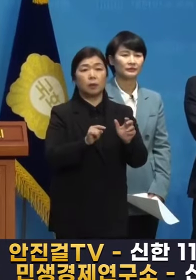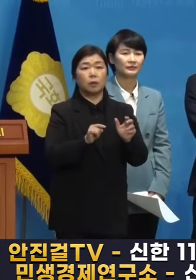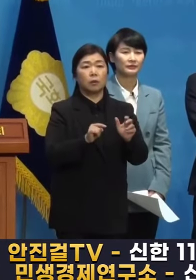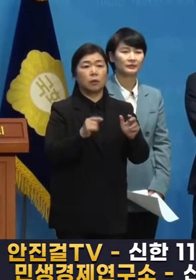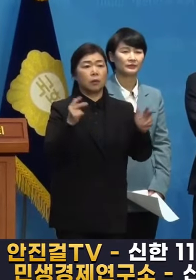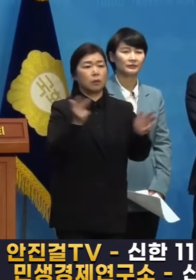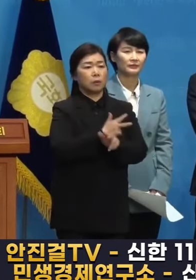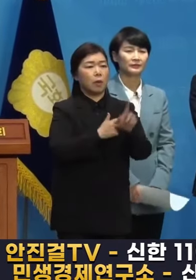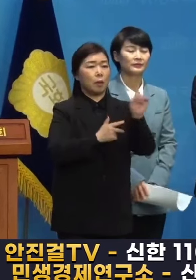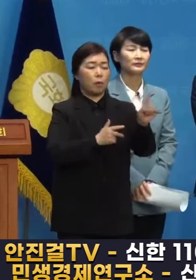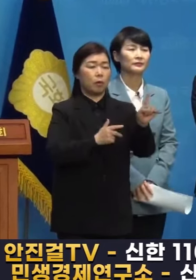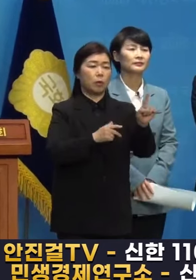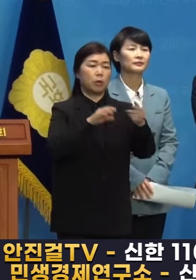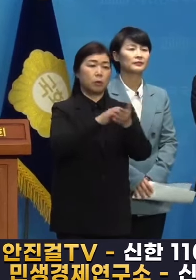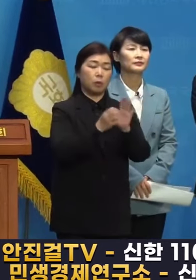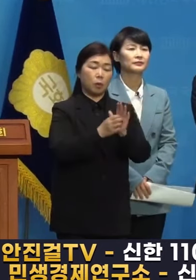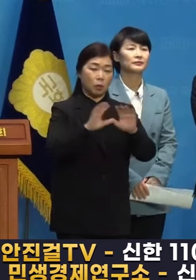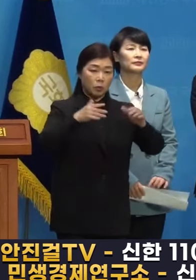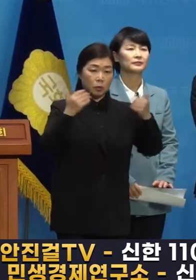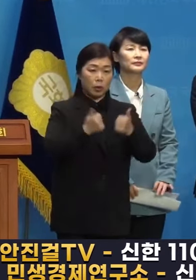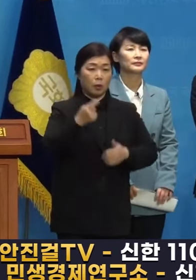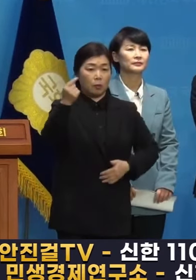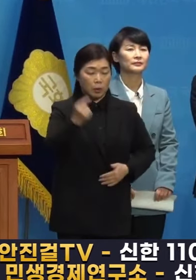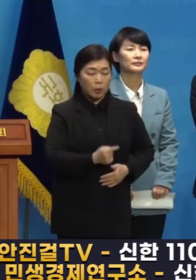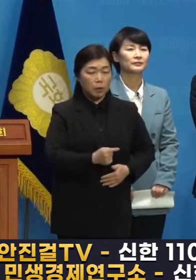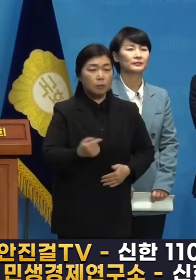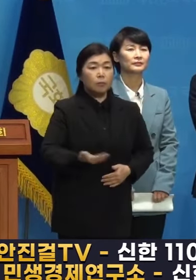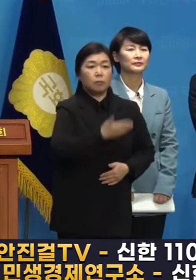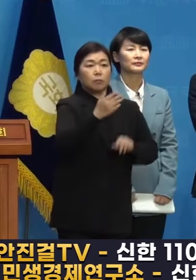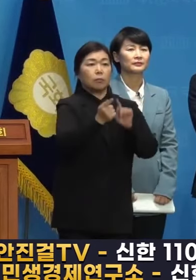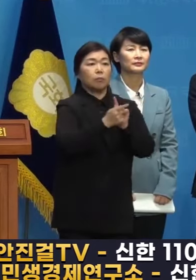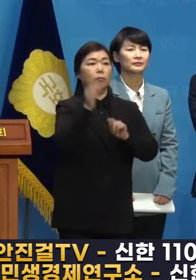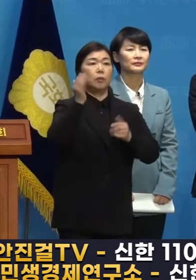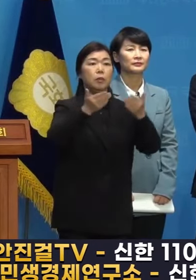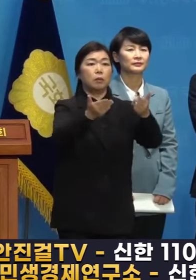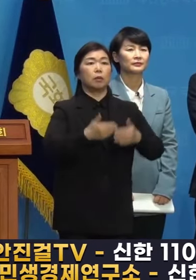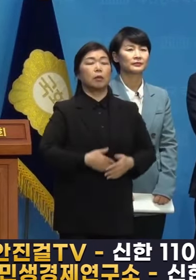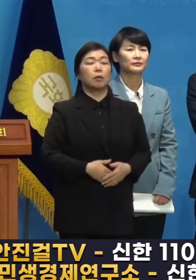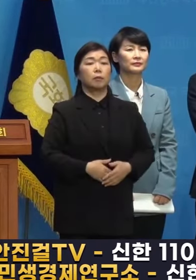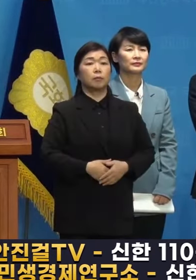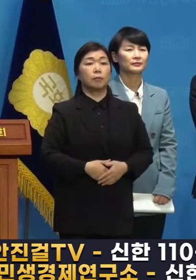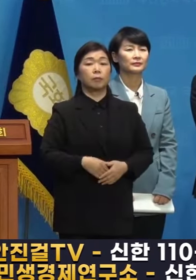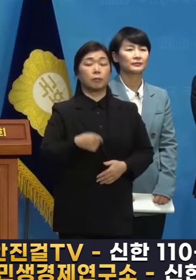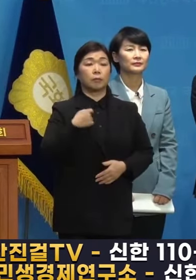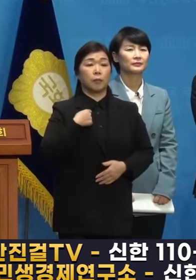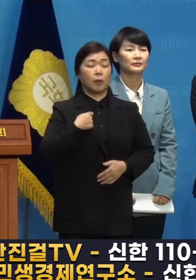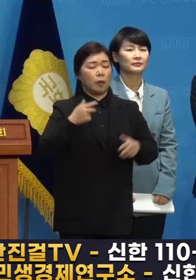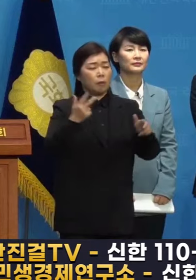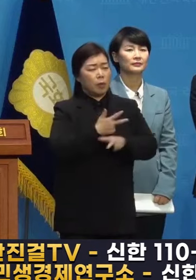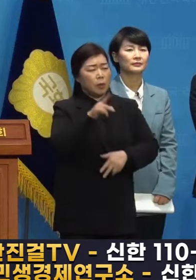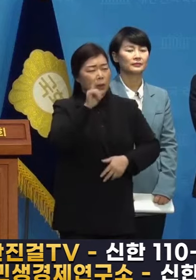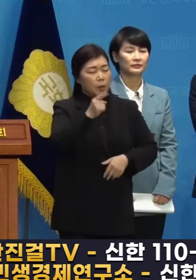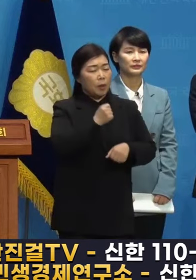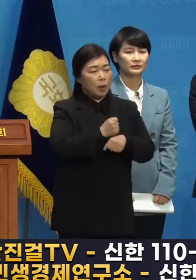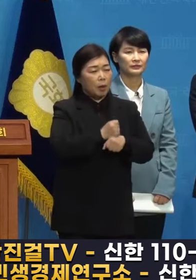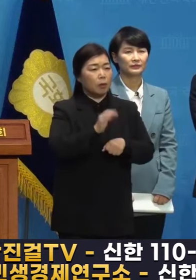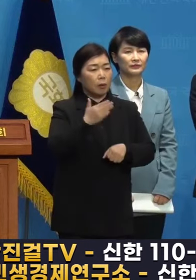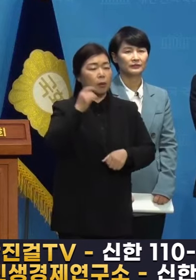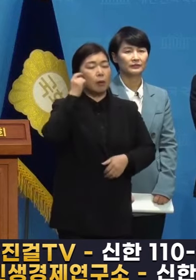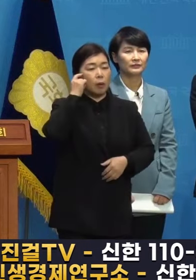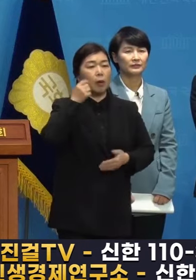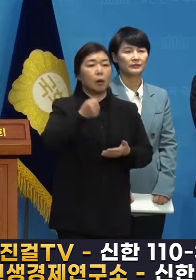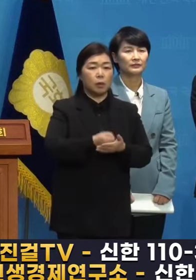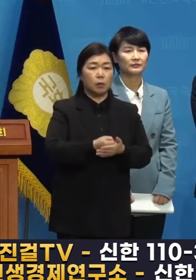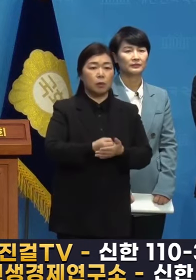일주일에 한 번 정도는 지금 국회 소통관에서 계속 기장이 나오고 있습니다 제가 매주 한 번 해야겠다라고